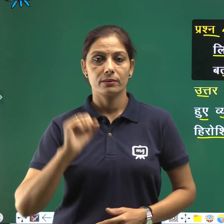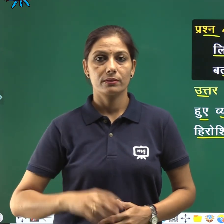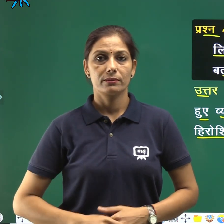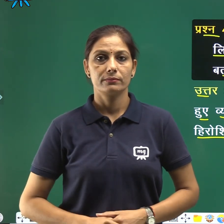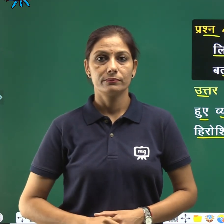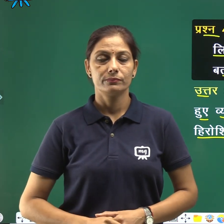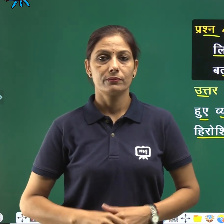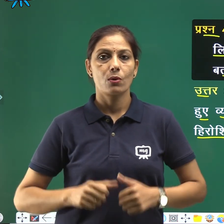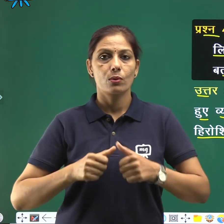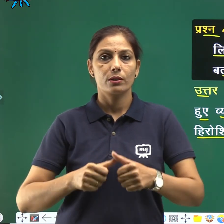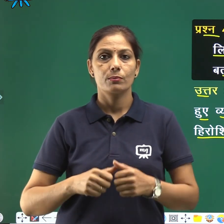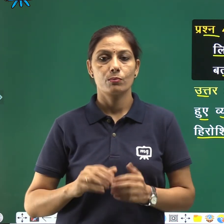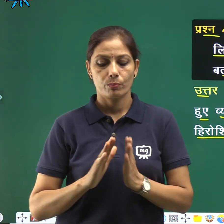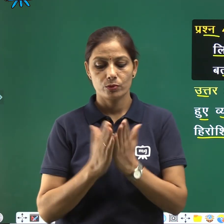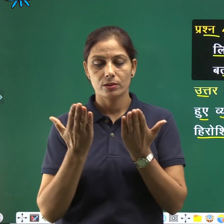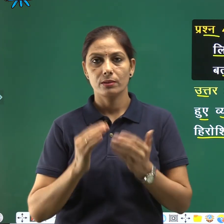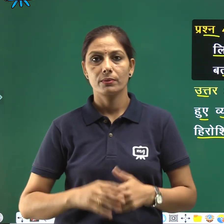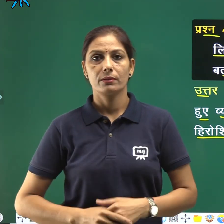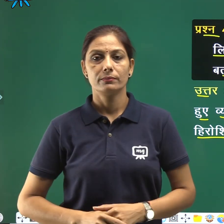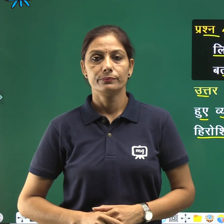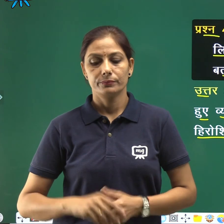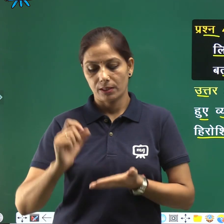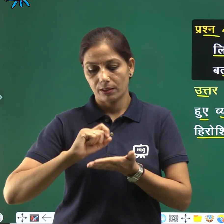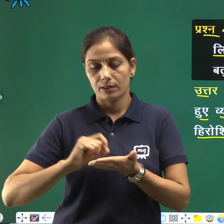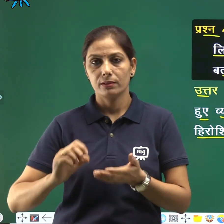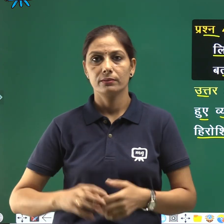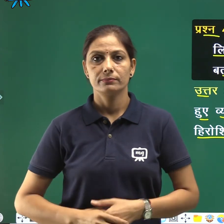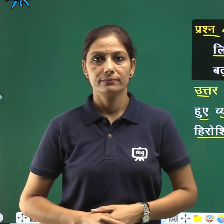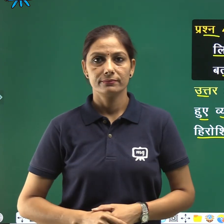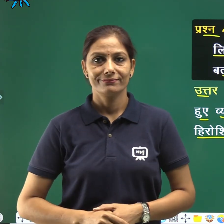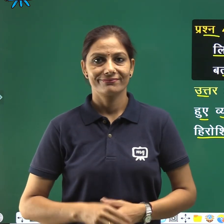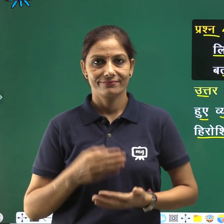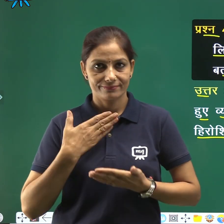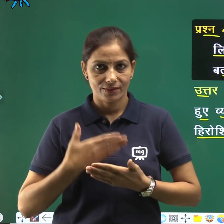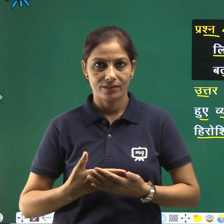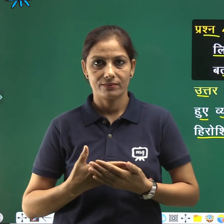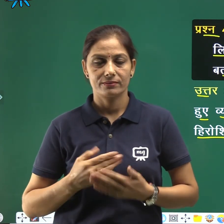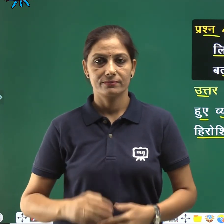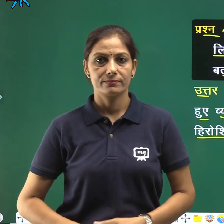उत्तर पुस्तिका में लिखें। धन्यवाद।